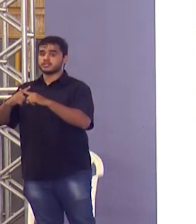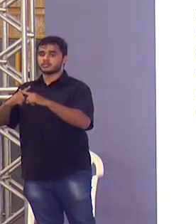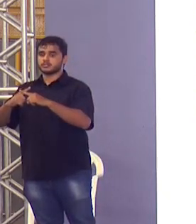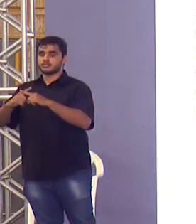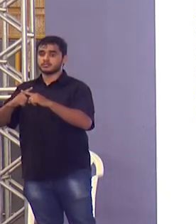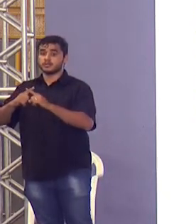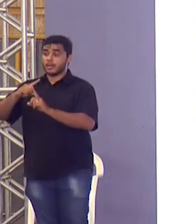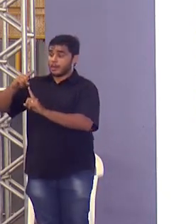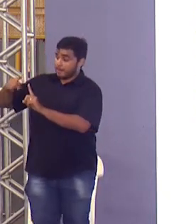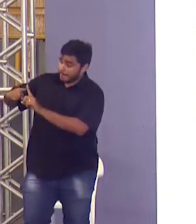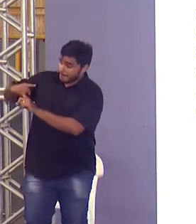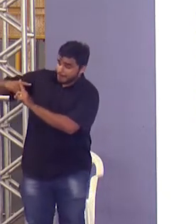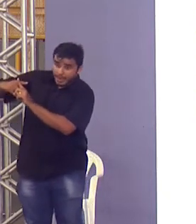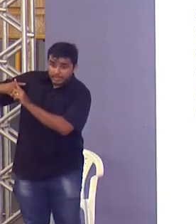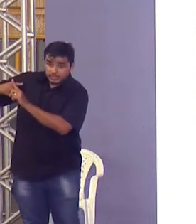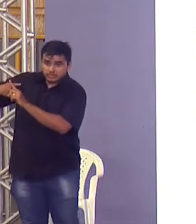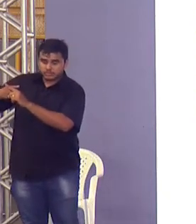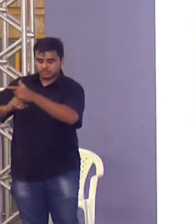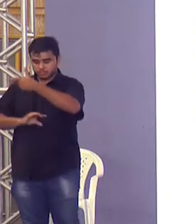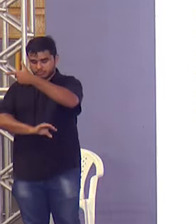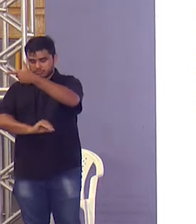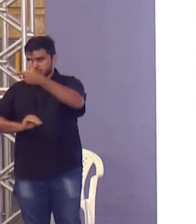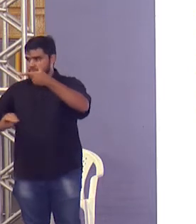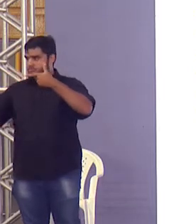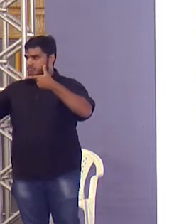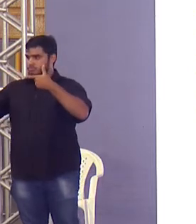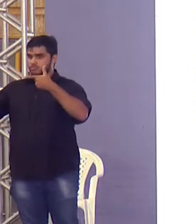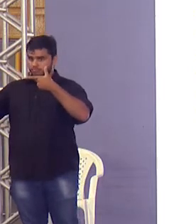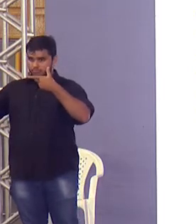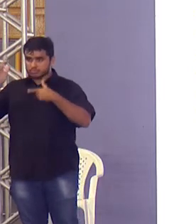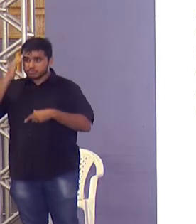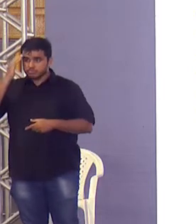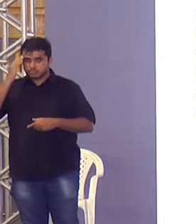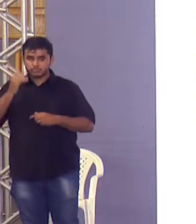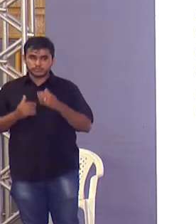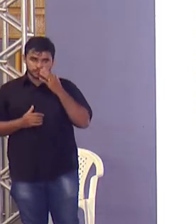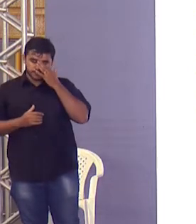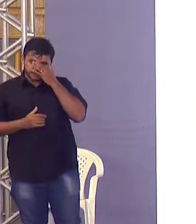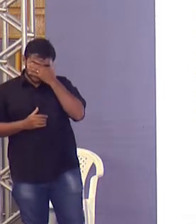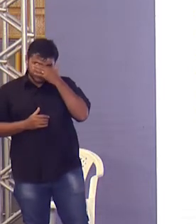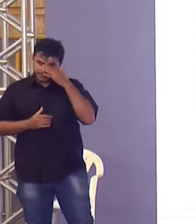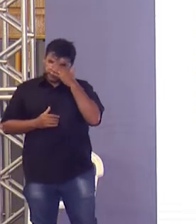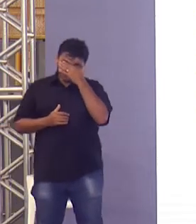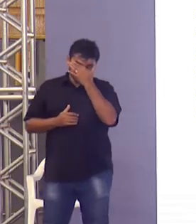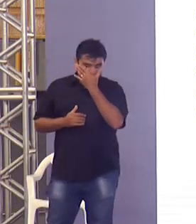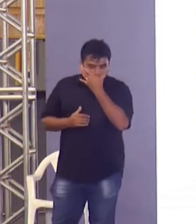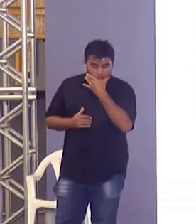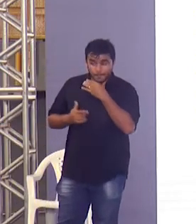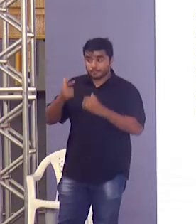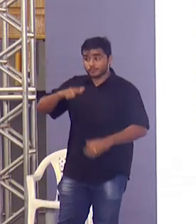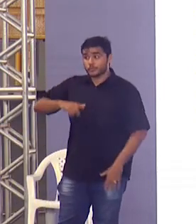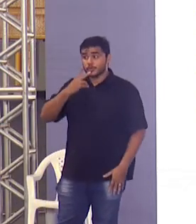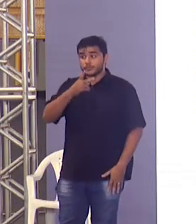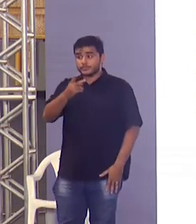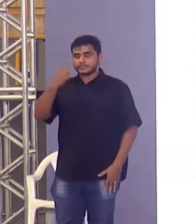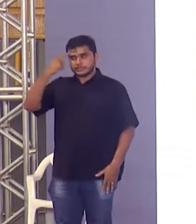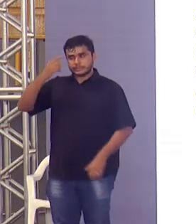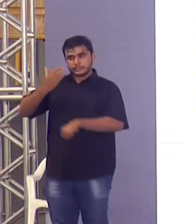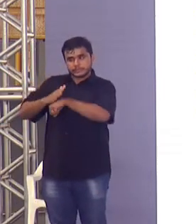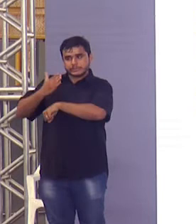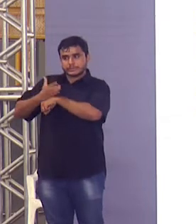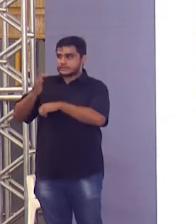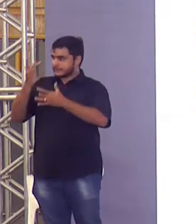vocês. Eu vou falar com vocês uma vez. E depois a segunda é vocês sozinhos.